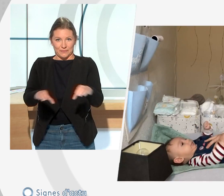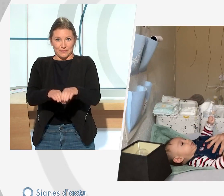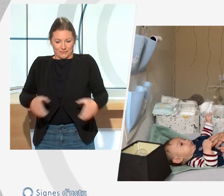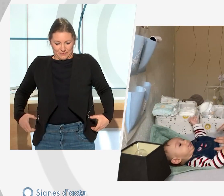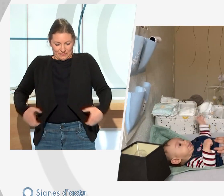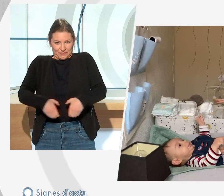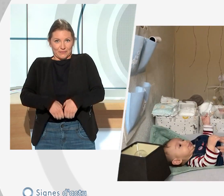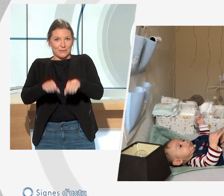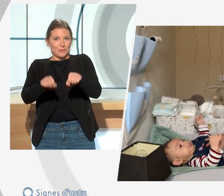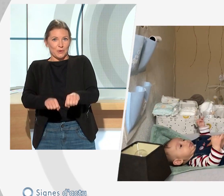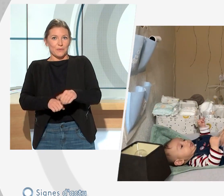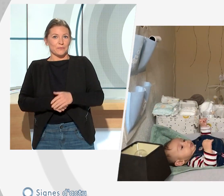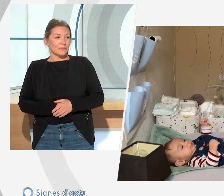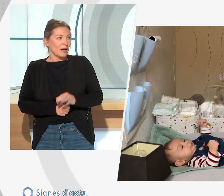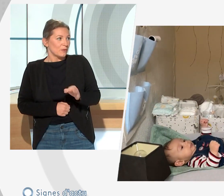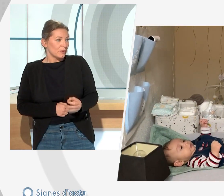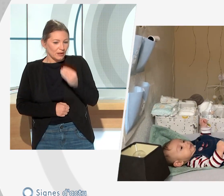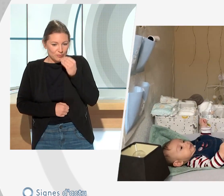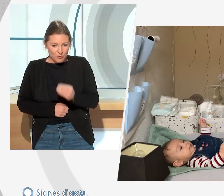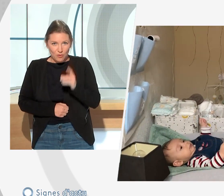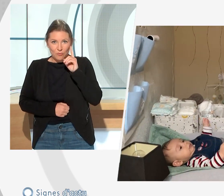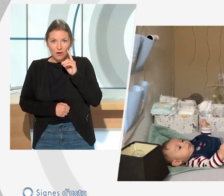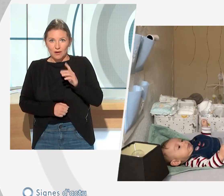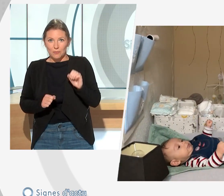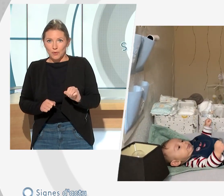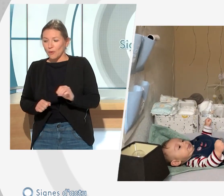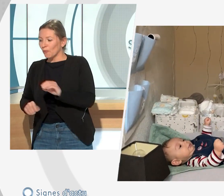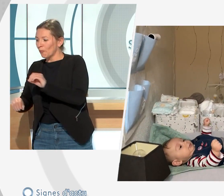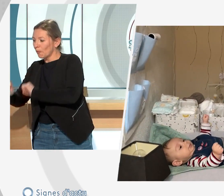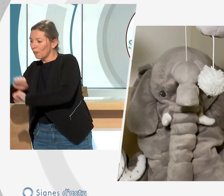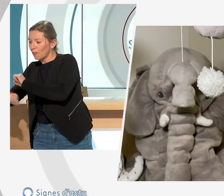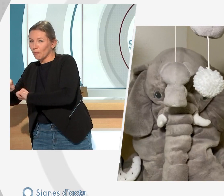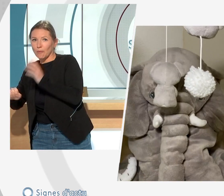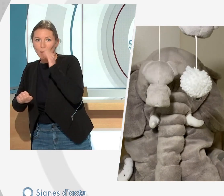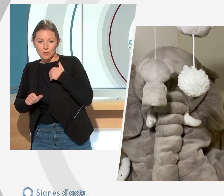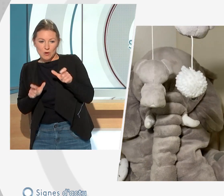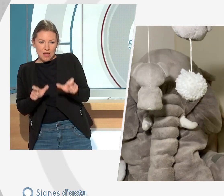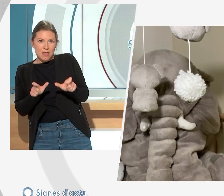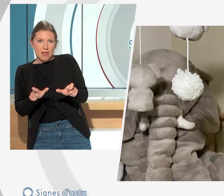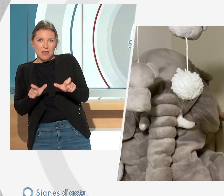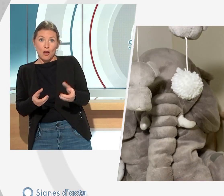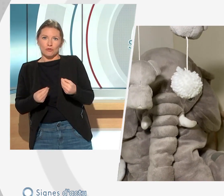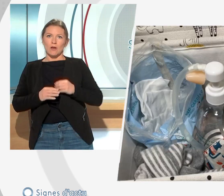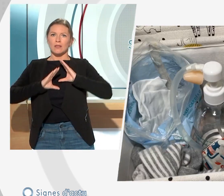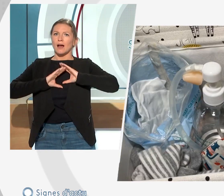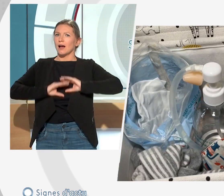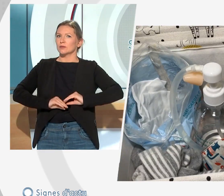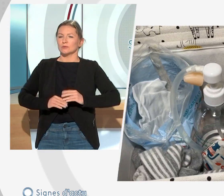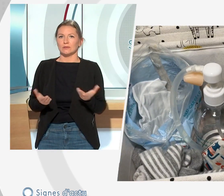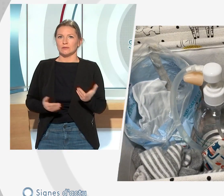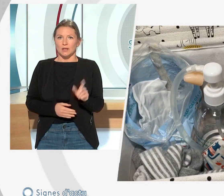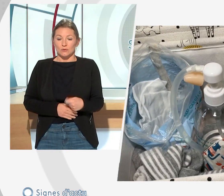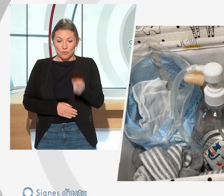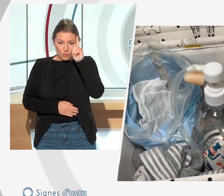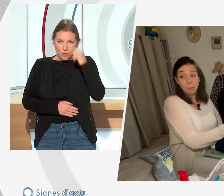obligée d'avoir la main sur le bidou. C'est très bien. Et oui. Ça me rassure. Vraiment, c'est le principal,